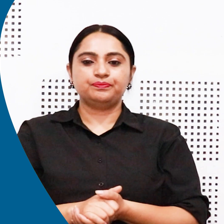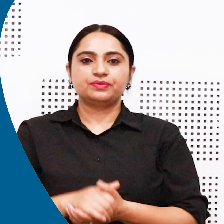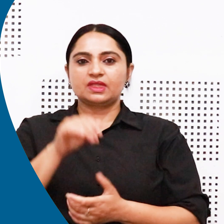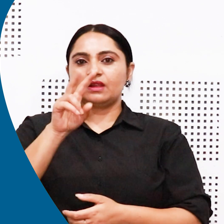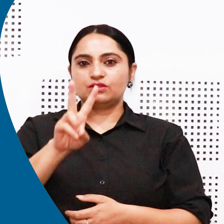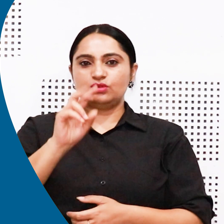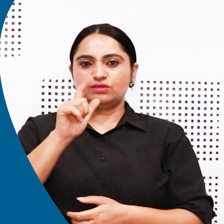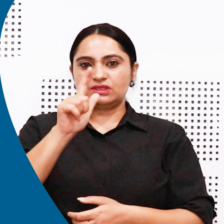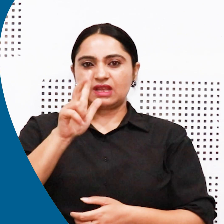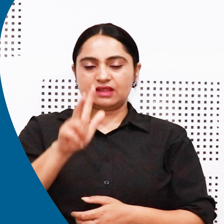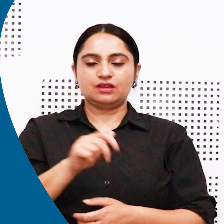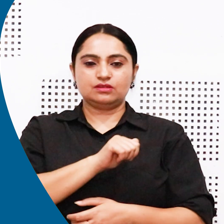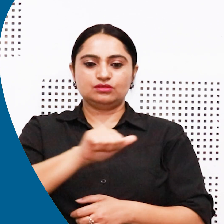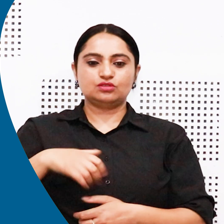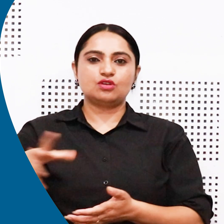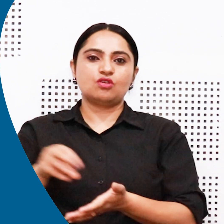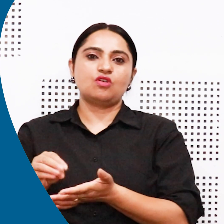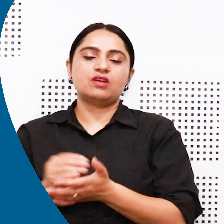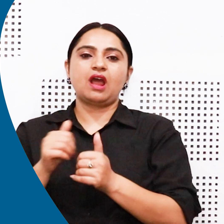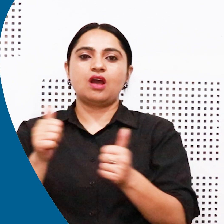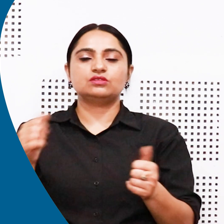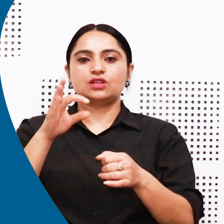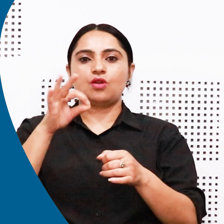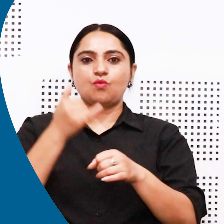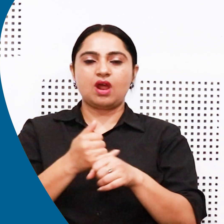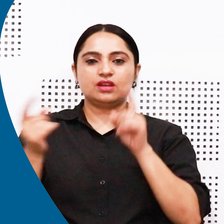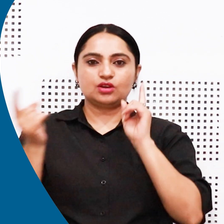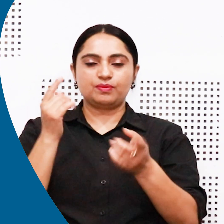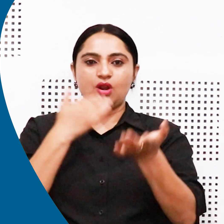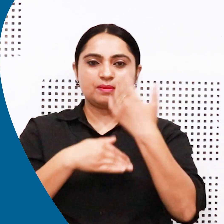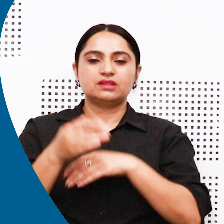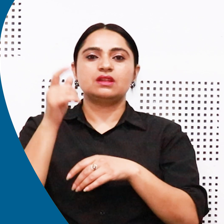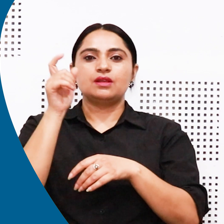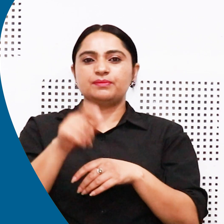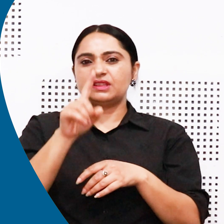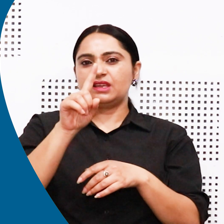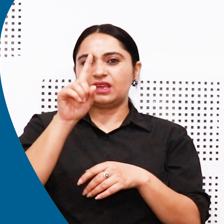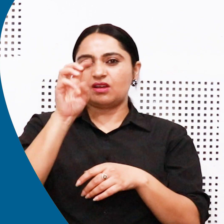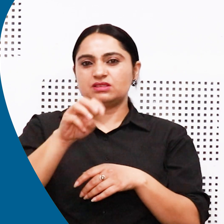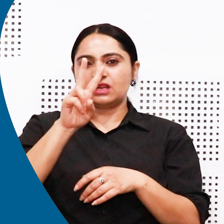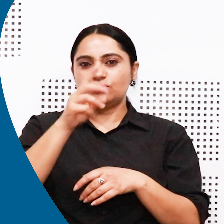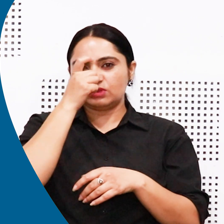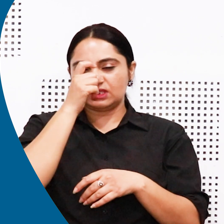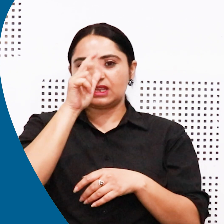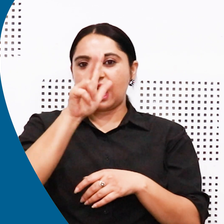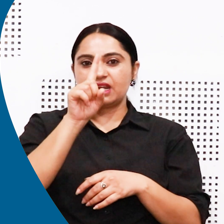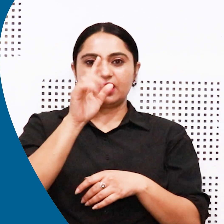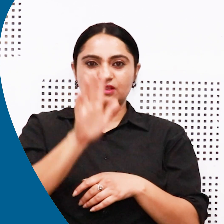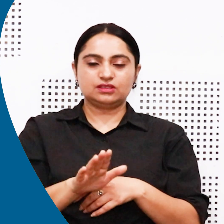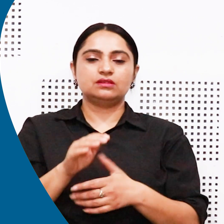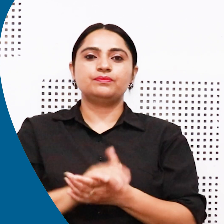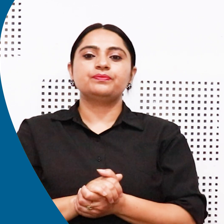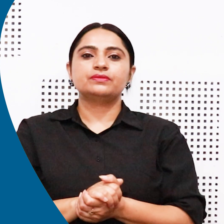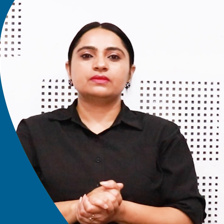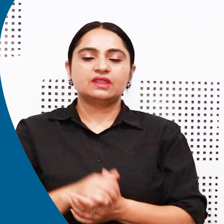2078 को राष्ट्रिय जनगणना अनुसार वालिङ नगरपालिकामा अपाङ्गता भएका व्यक्ति 1281 जना छन्। तोलाकान्त